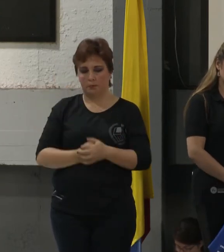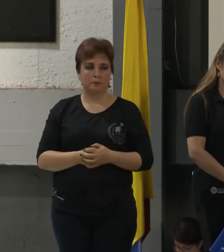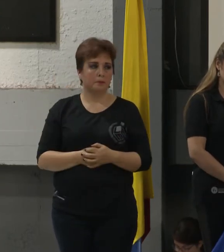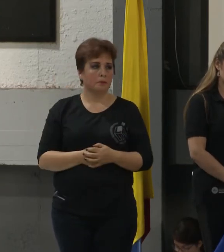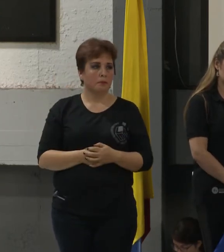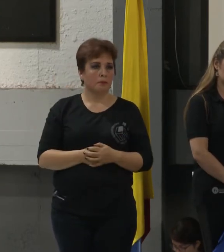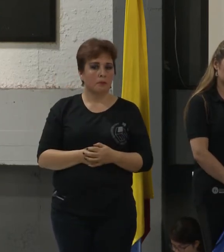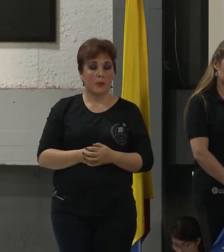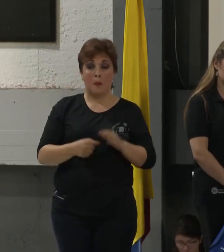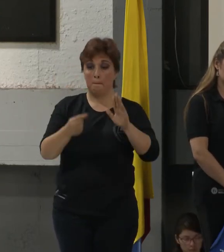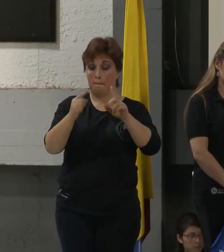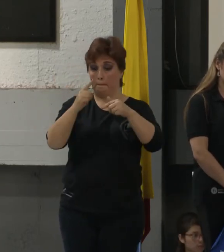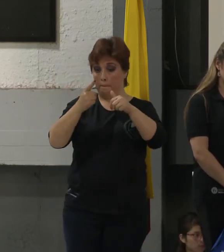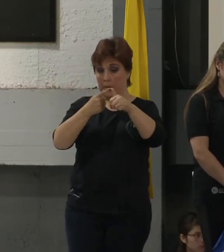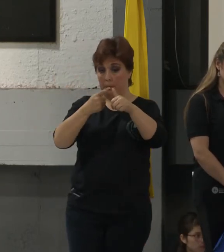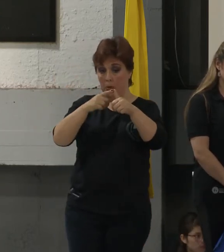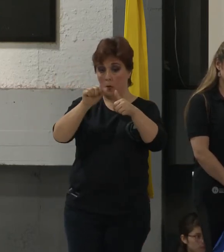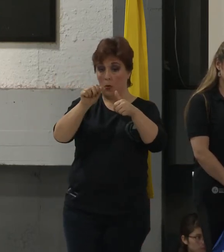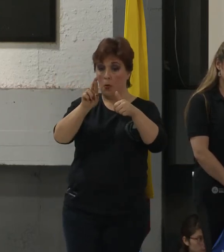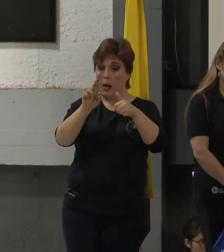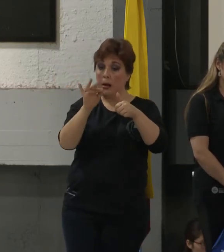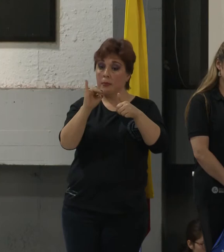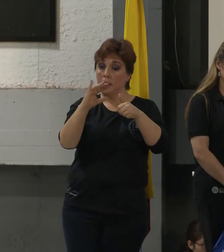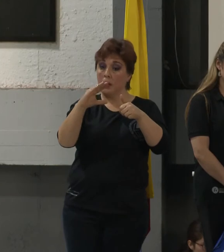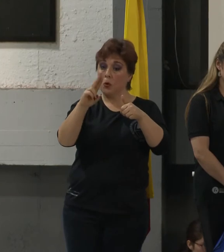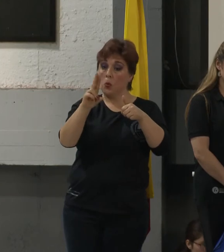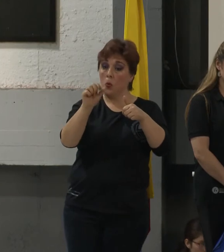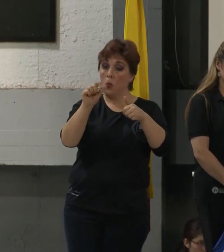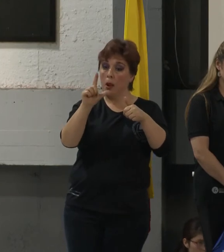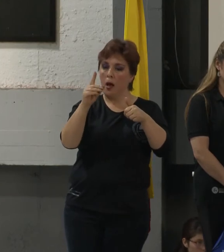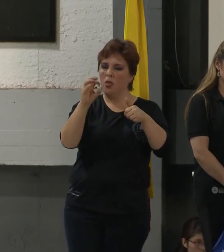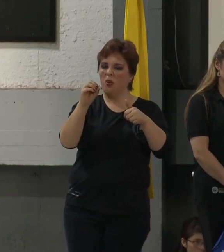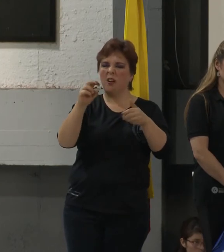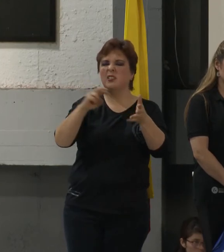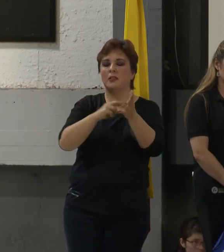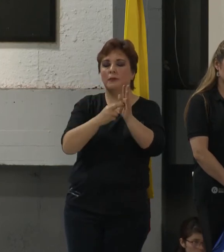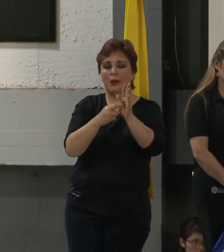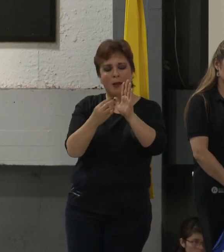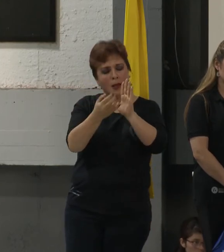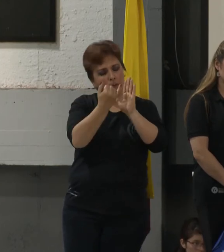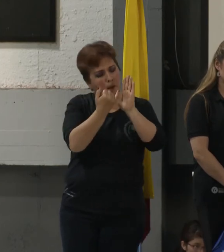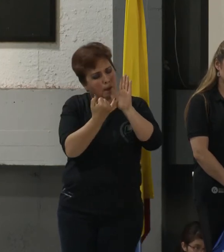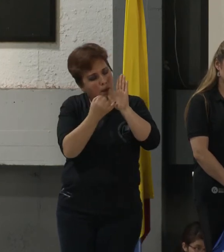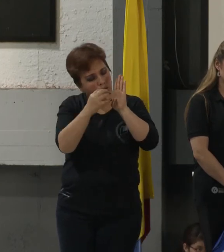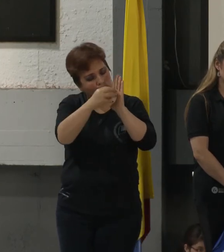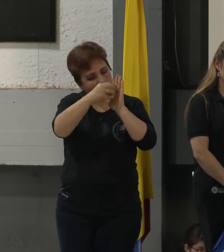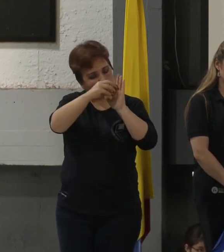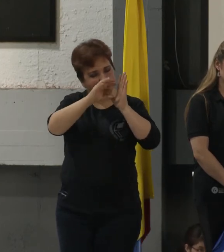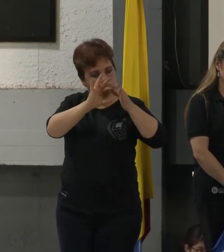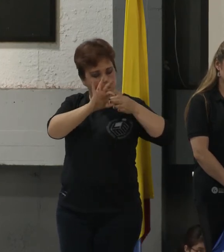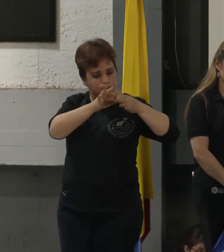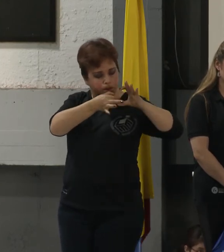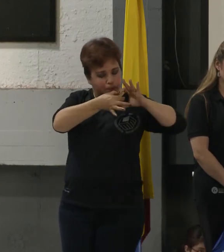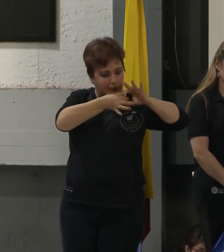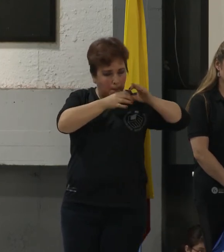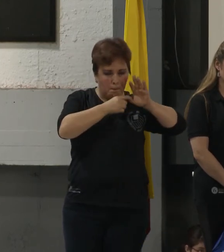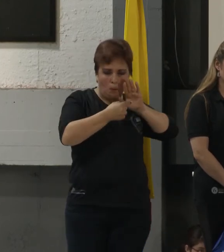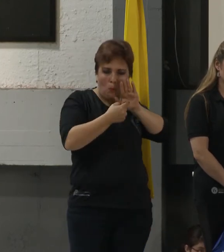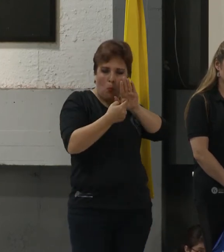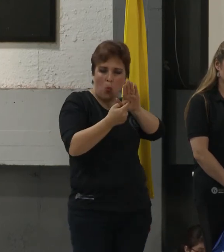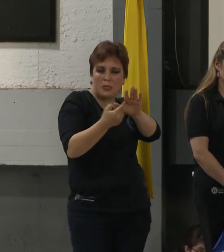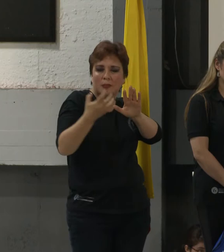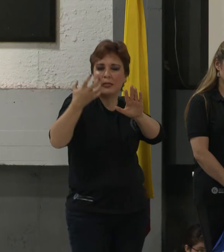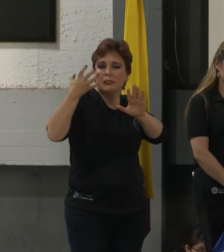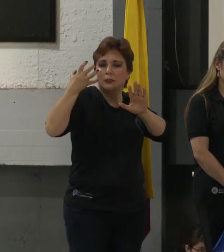decir consideración de elementos propios de la historia actualidad y nuevas perspectivas de la educación especial que